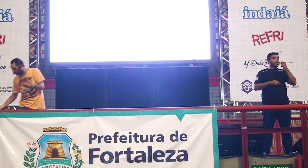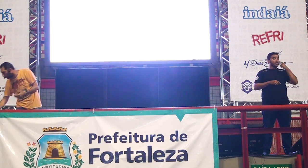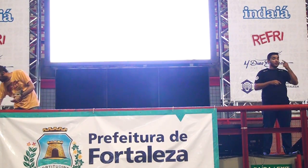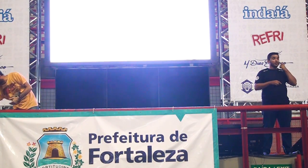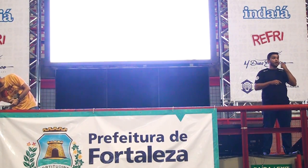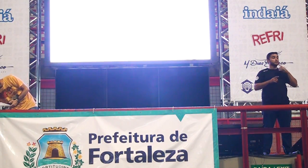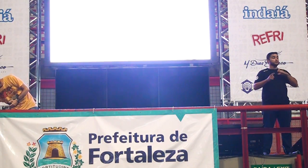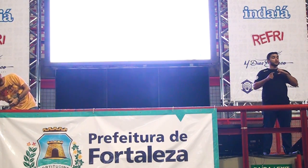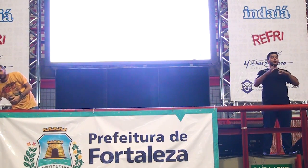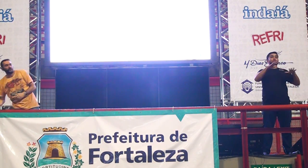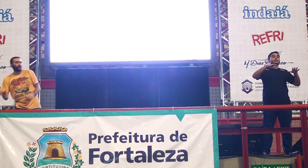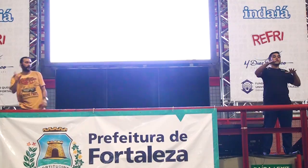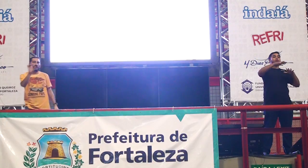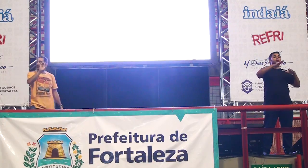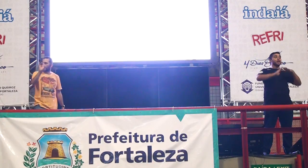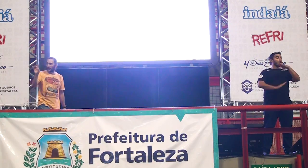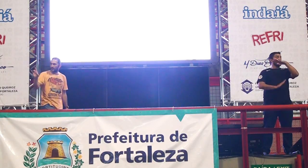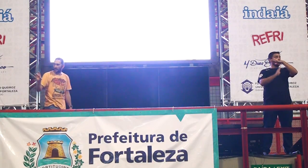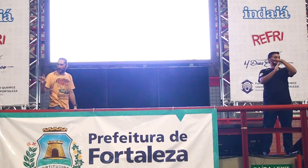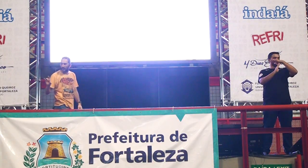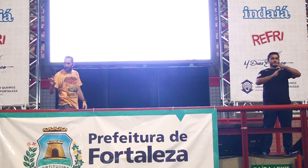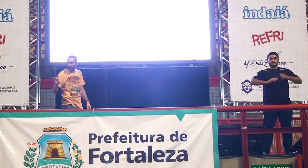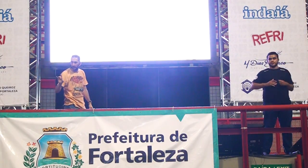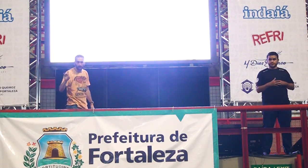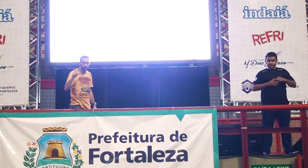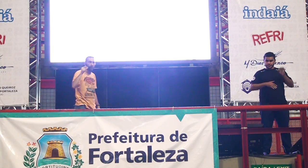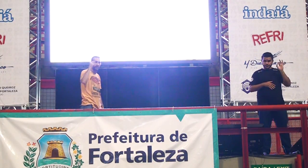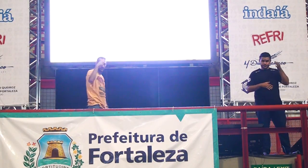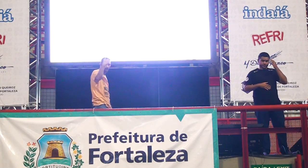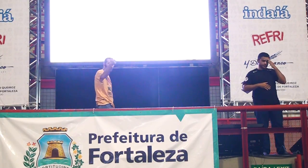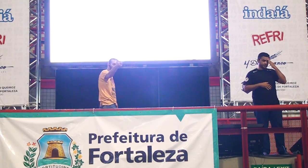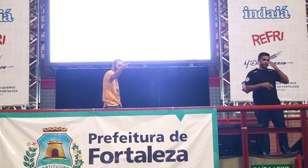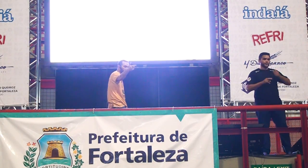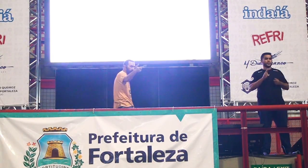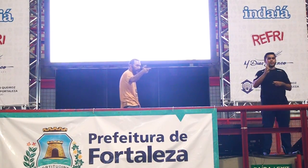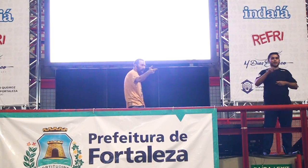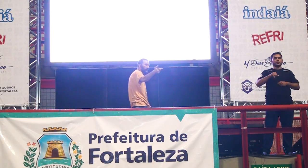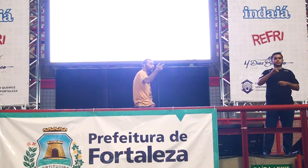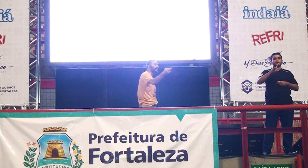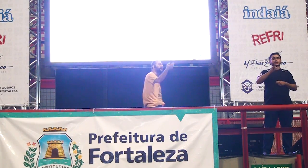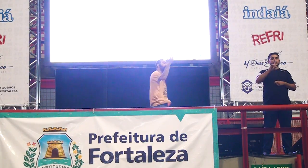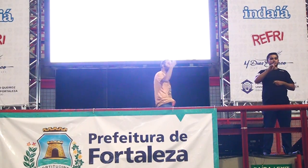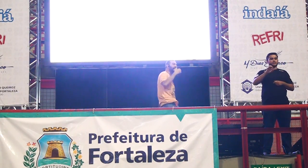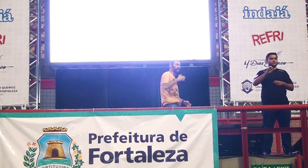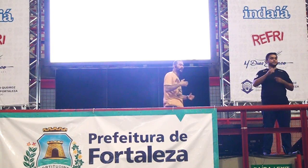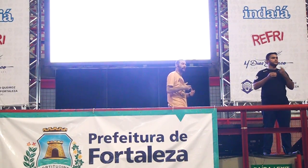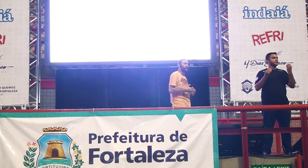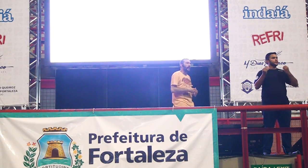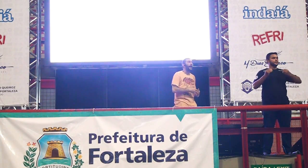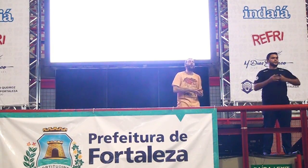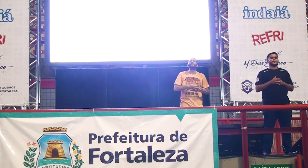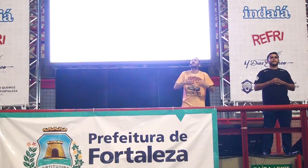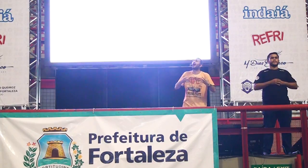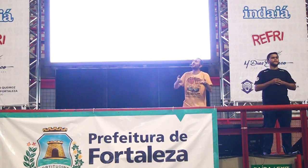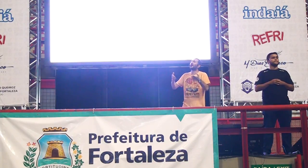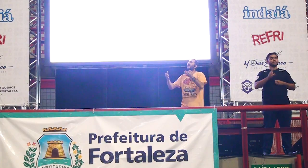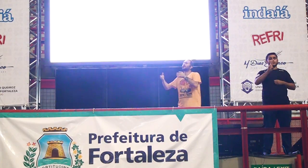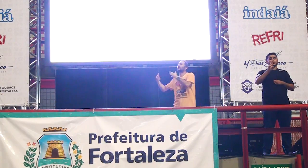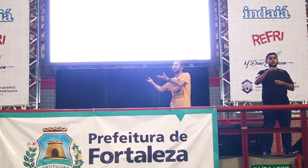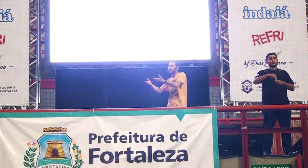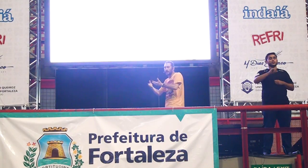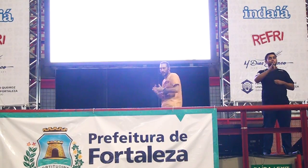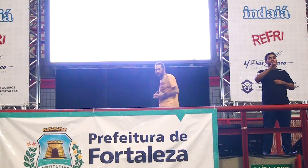Num dado momento. Entendemos esse conceito? Umidade absoluta. E o que seria a